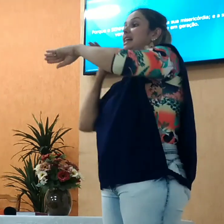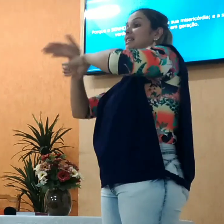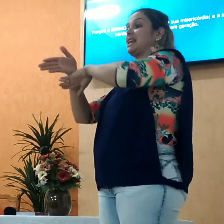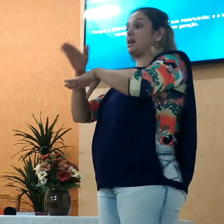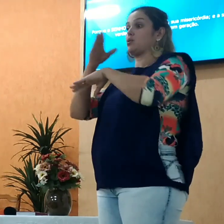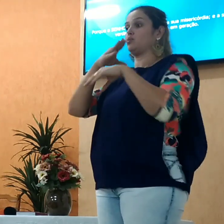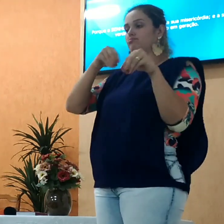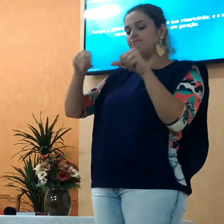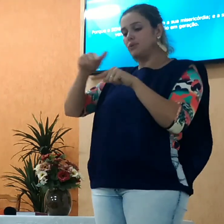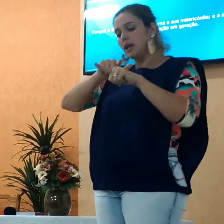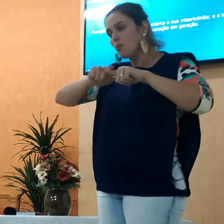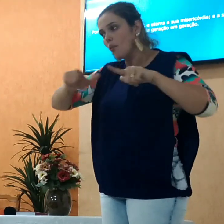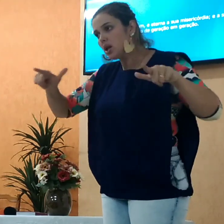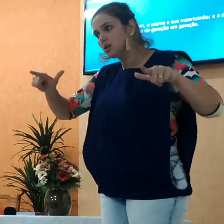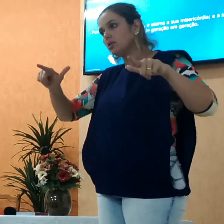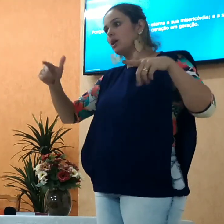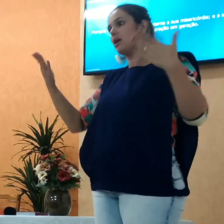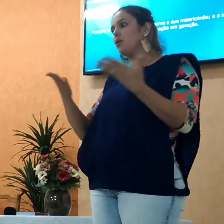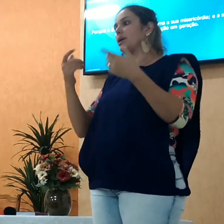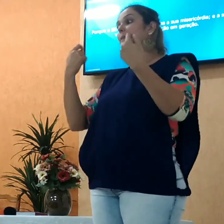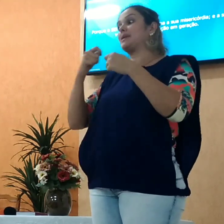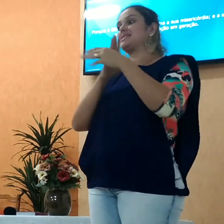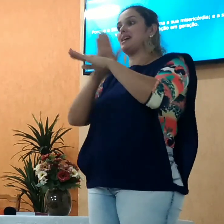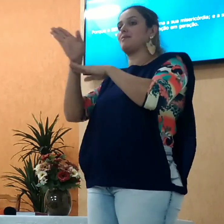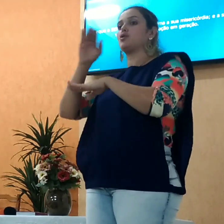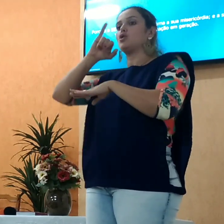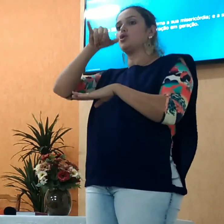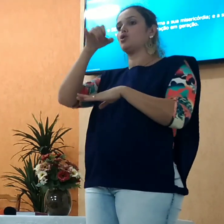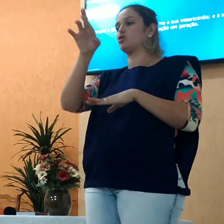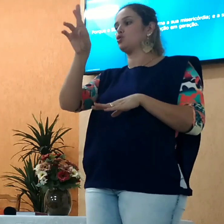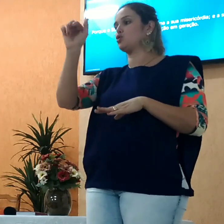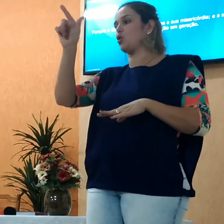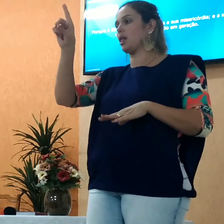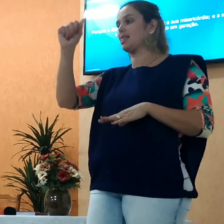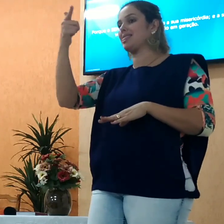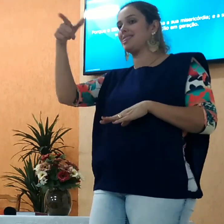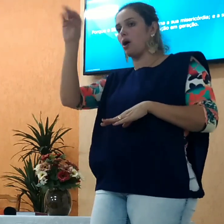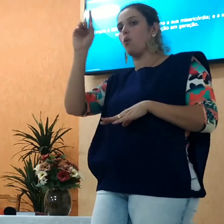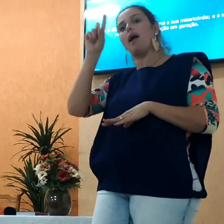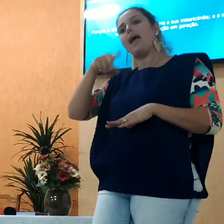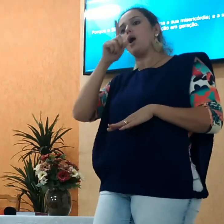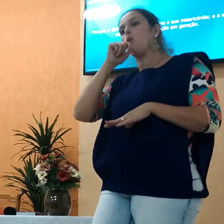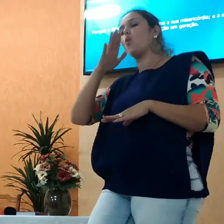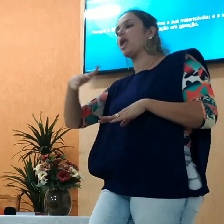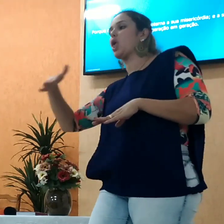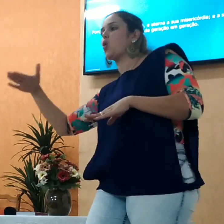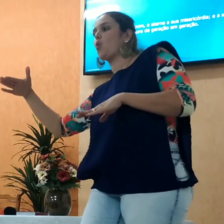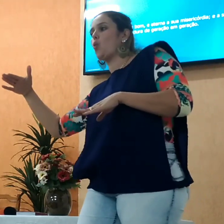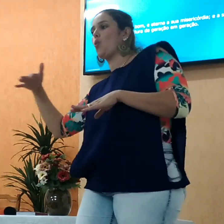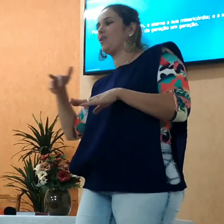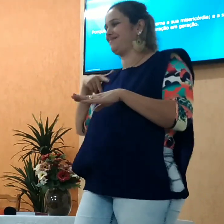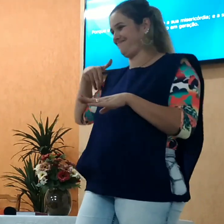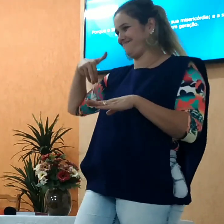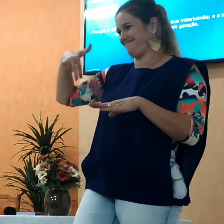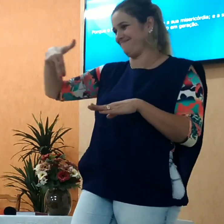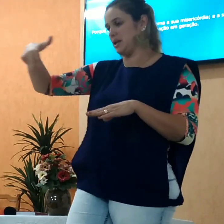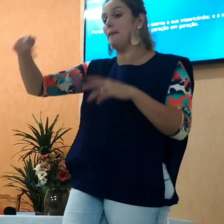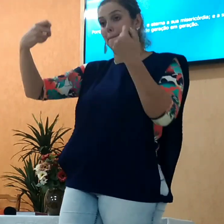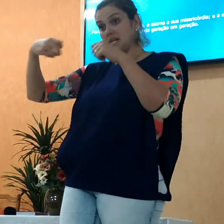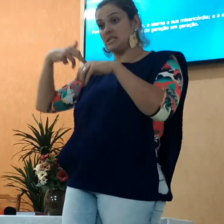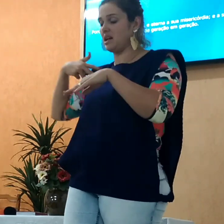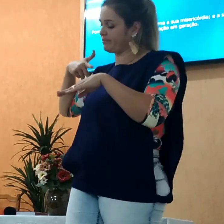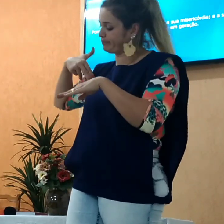deserto, agora tinham que saltar o Jordão, um grande rio, para poder tomar posse da terra de Canaã,